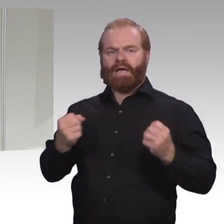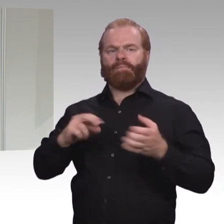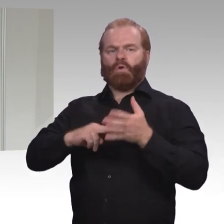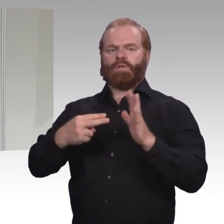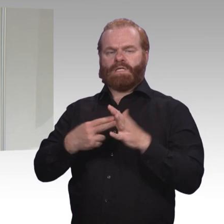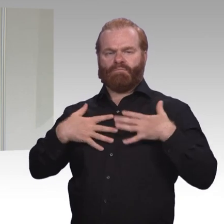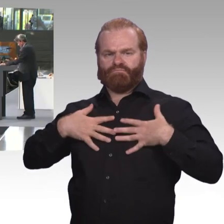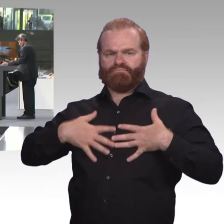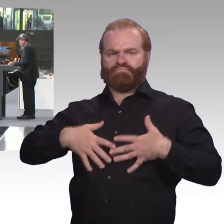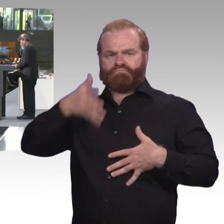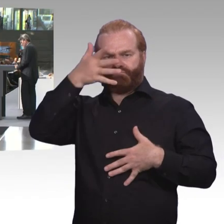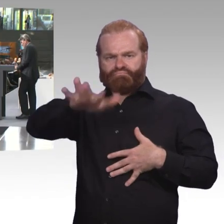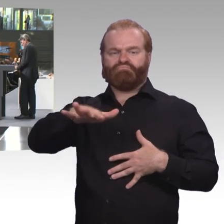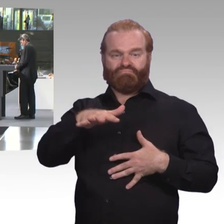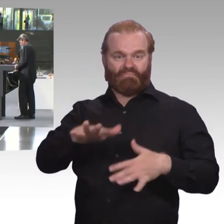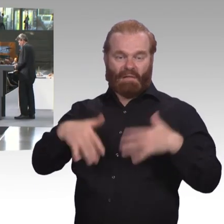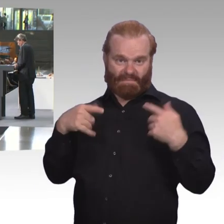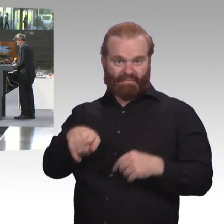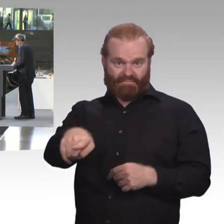Damen und Herren.